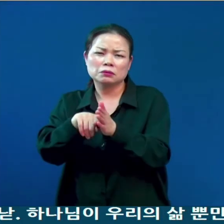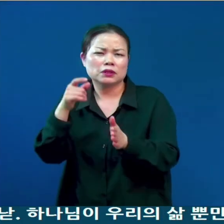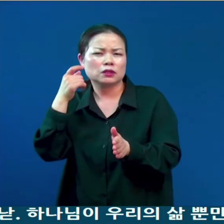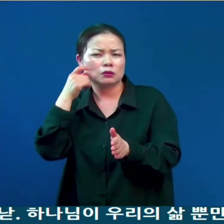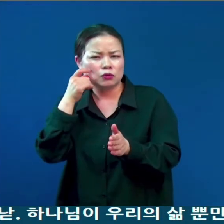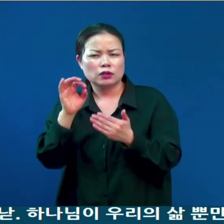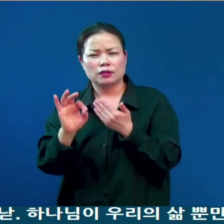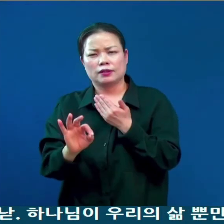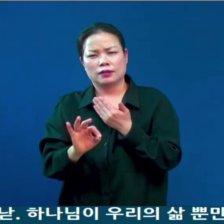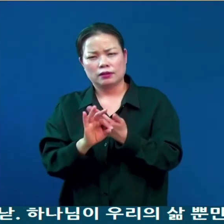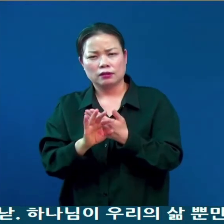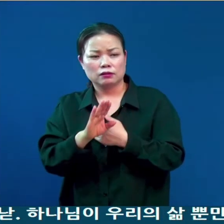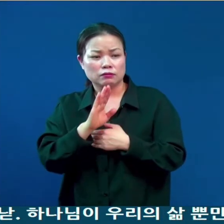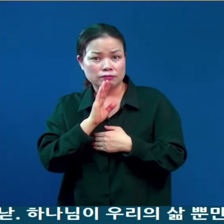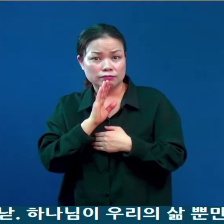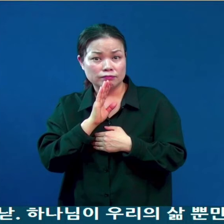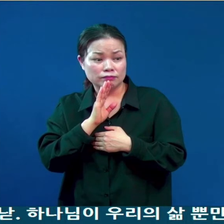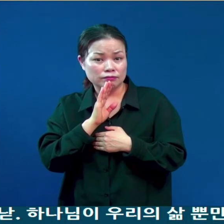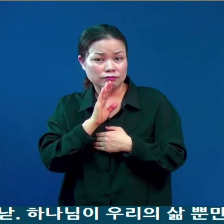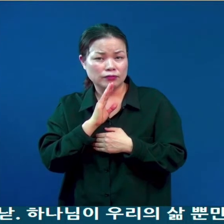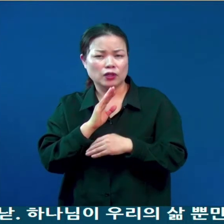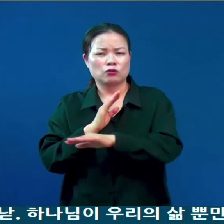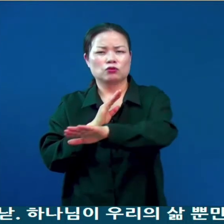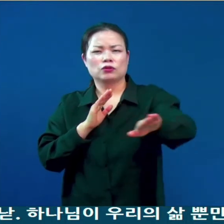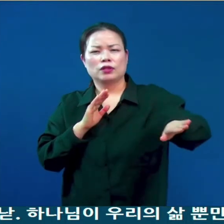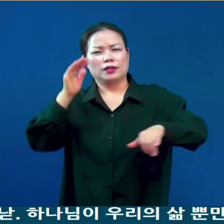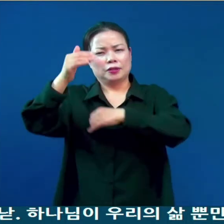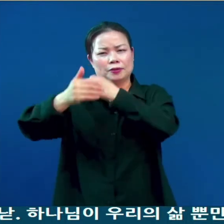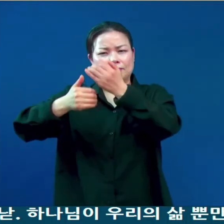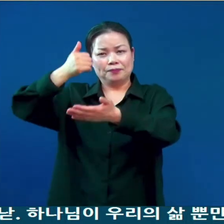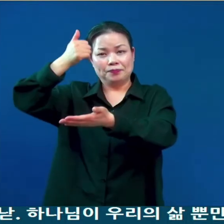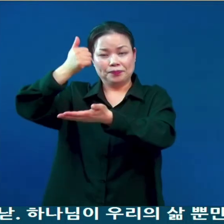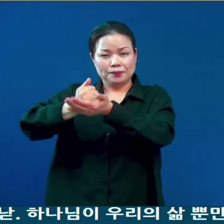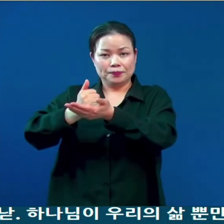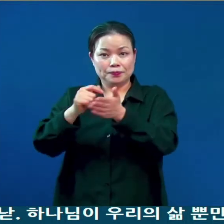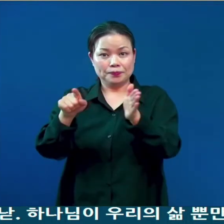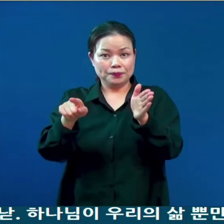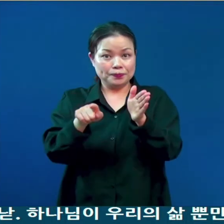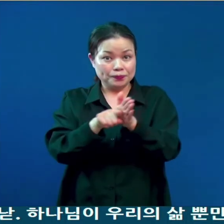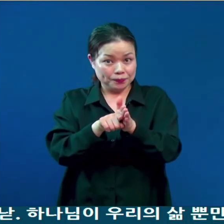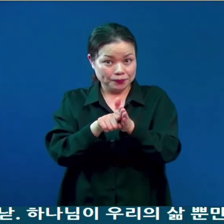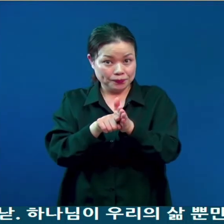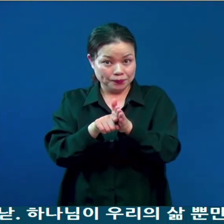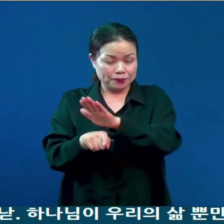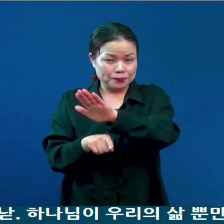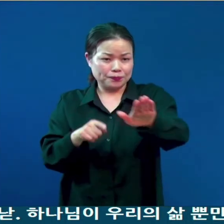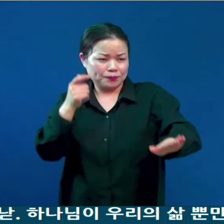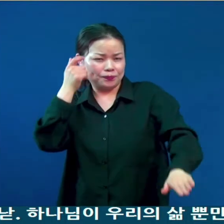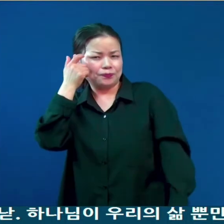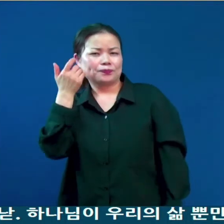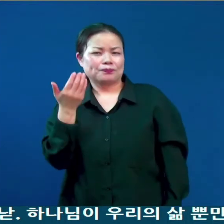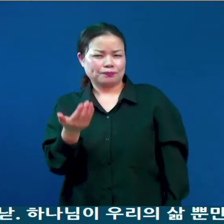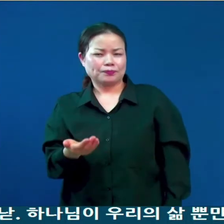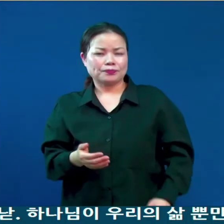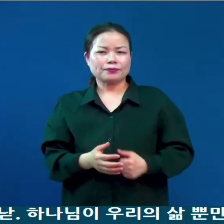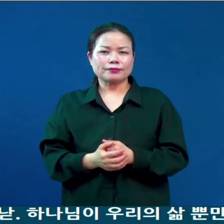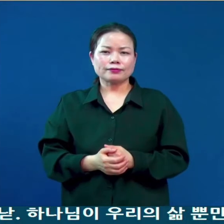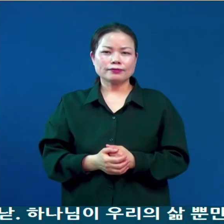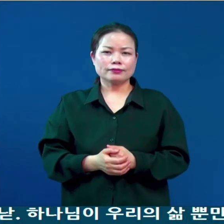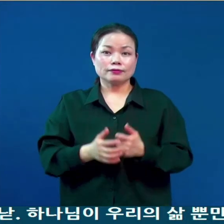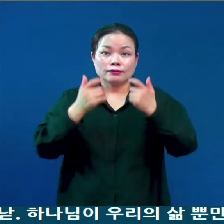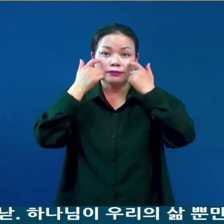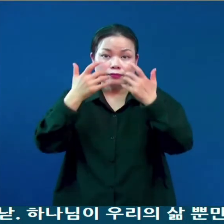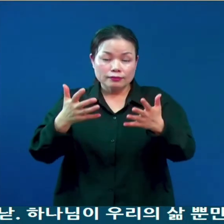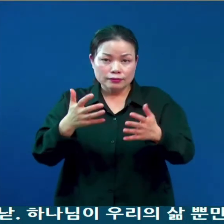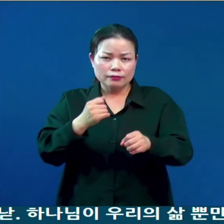못한다면 그것이 과연 제대로 된 우리의 그 하나님께 대한 신앙이라고 우리가 질문해 볼 수 있을 겁니다.